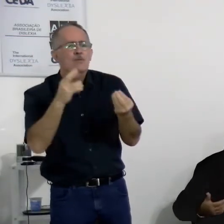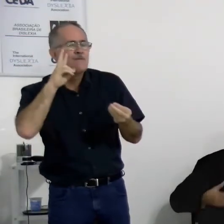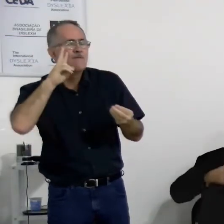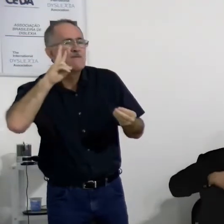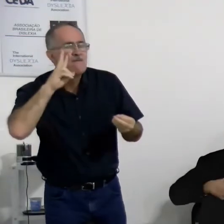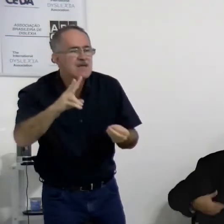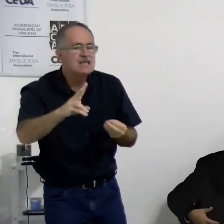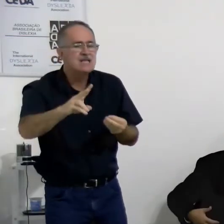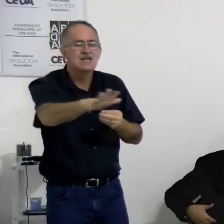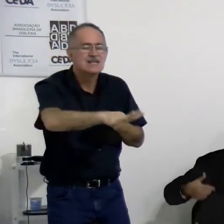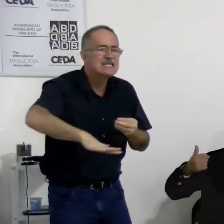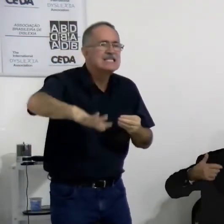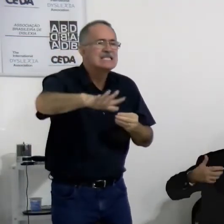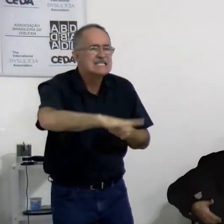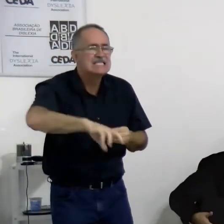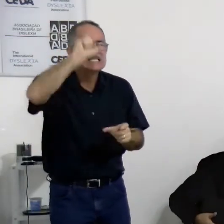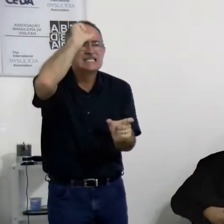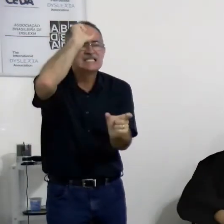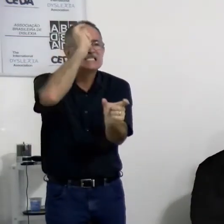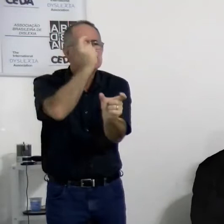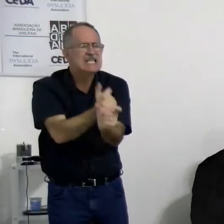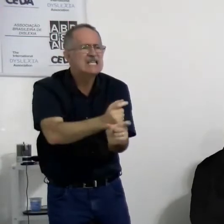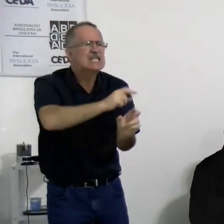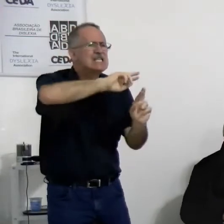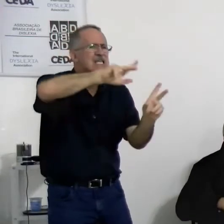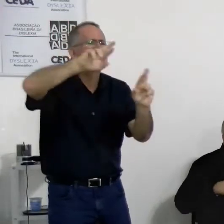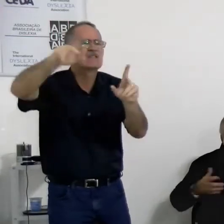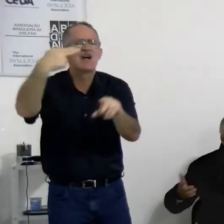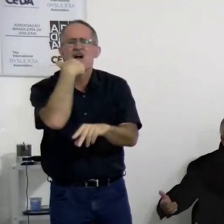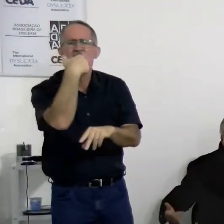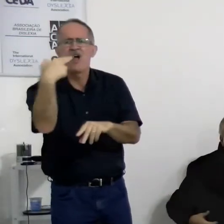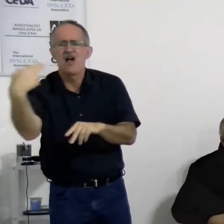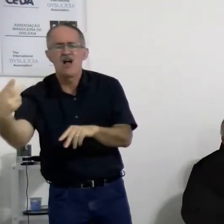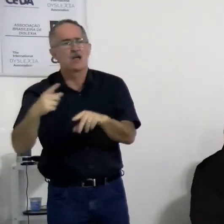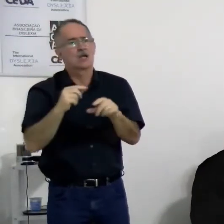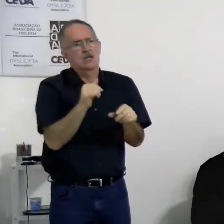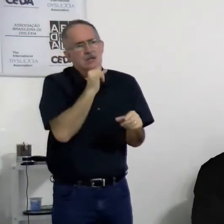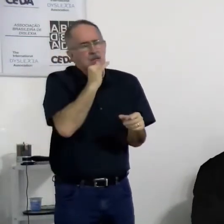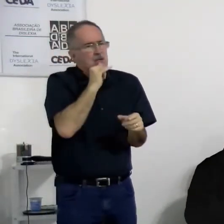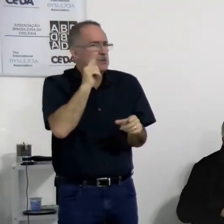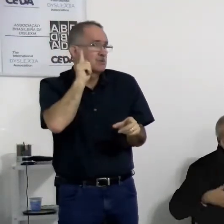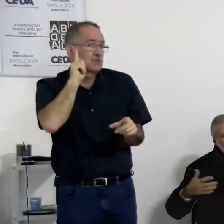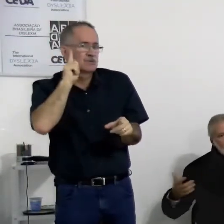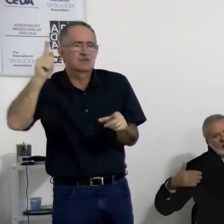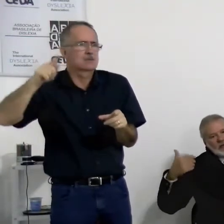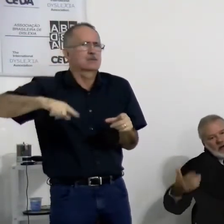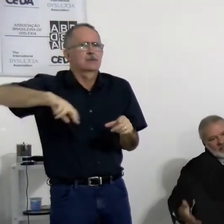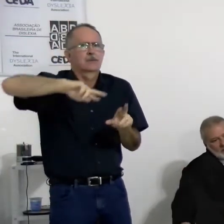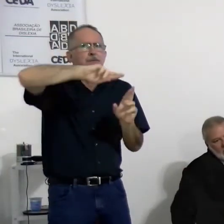identificar a dislexia em diferentes idiomas. Porque os Estados Unidos são cosmopolitas, não é? Então